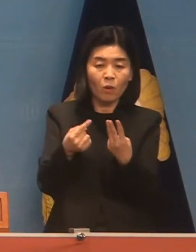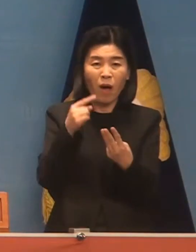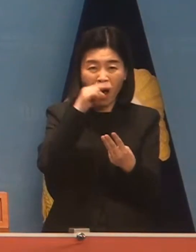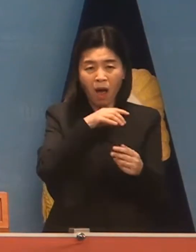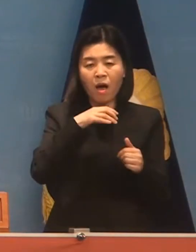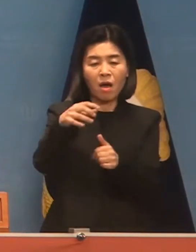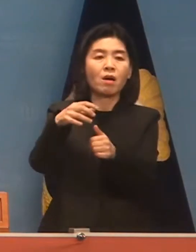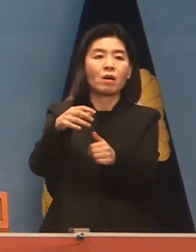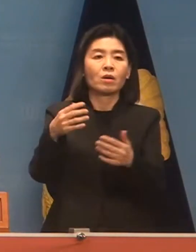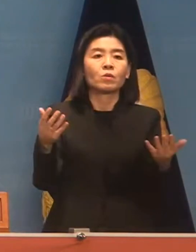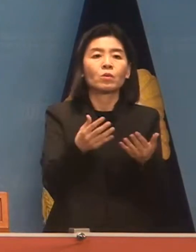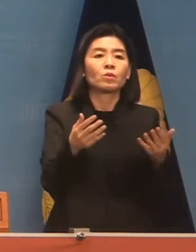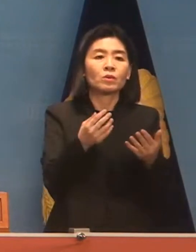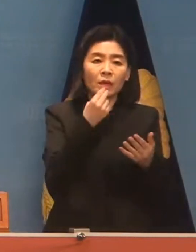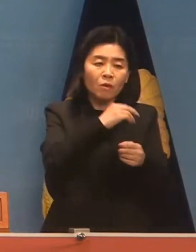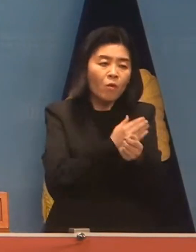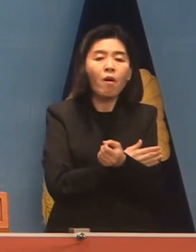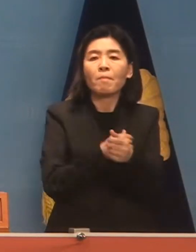생존권을 파괴했습니다.